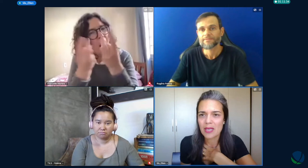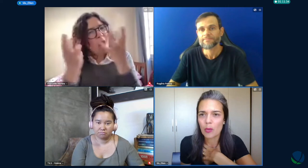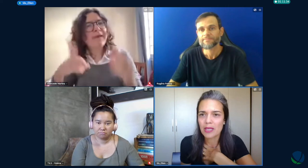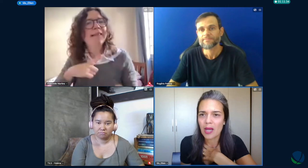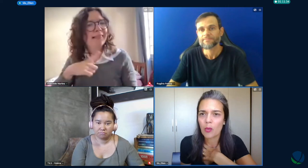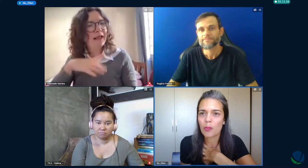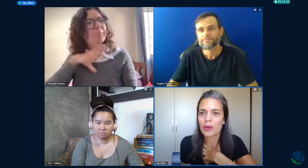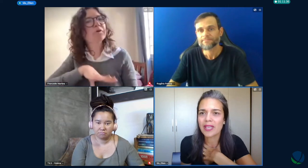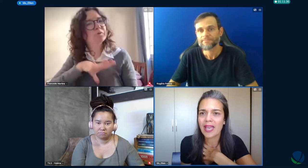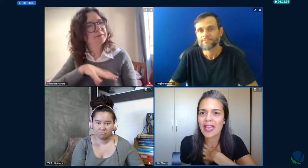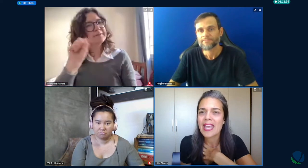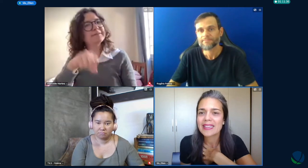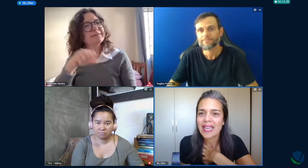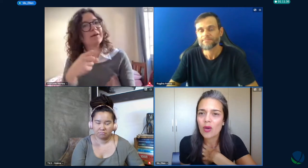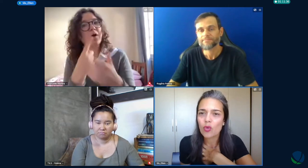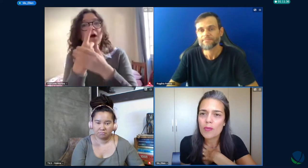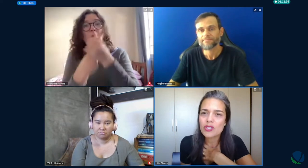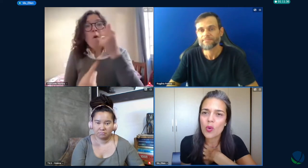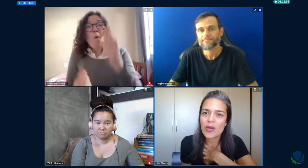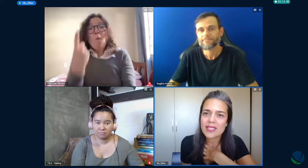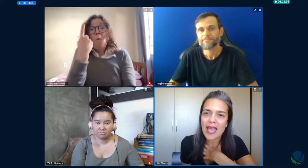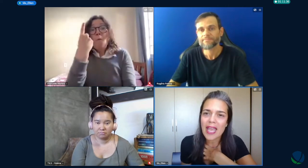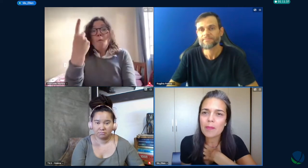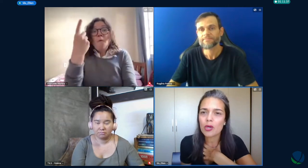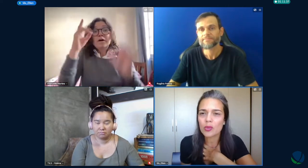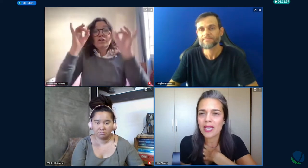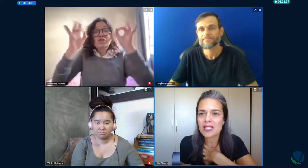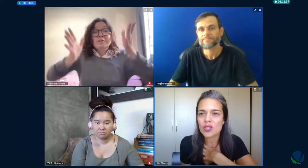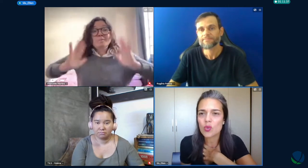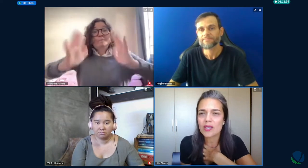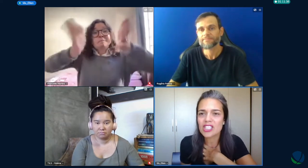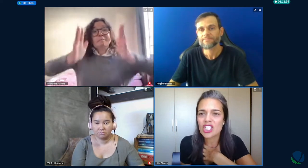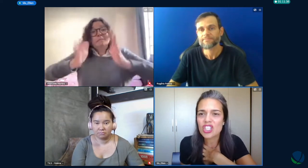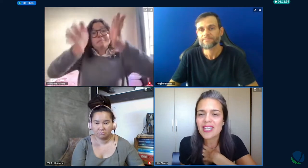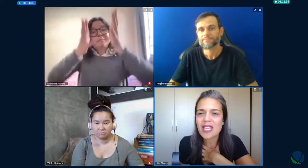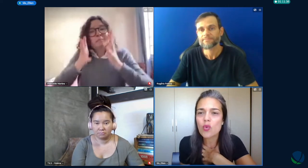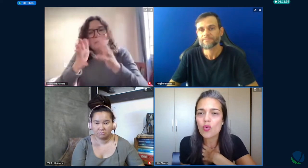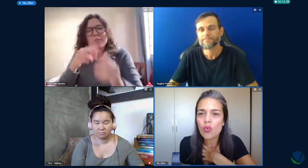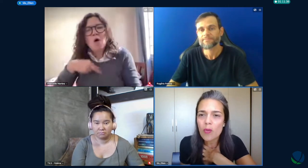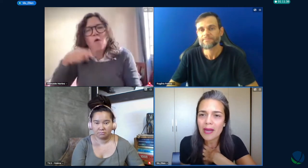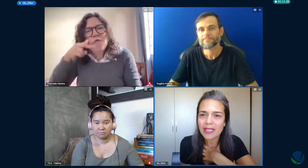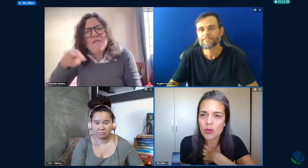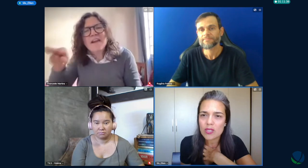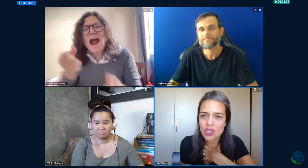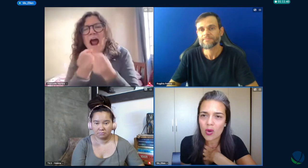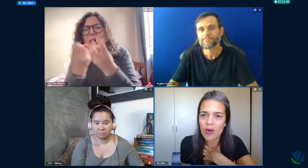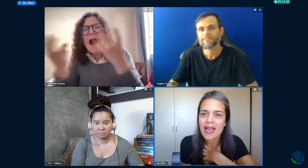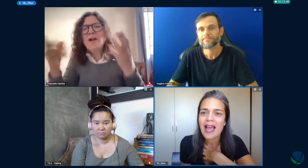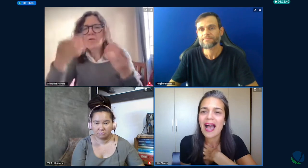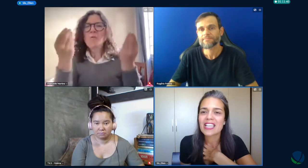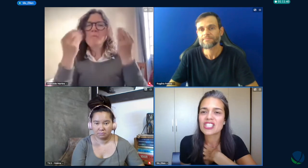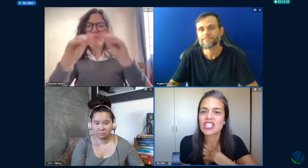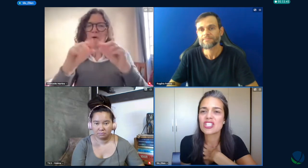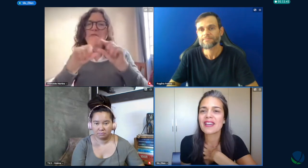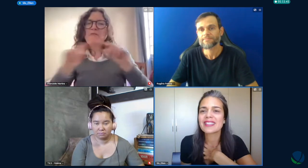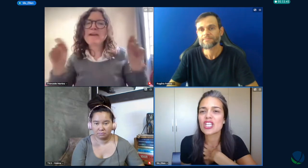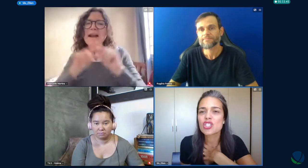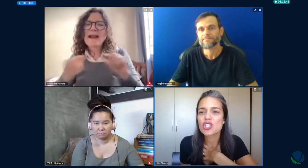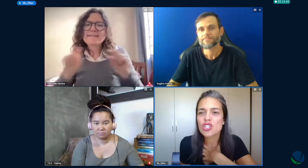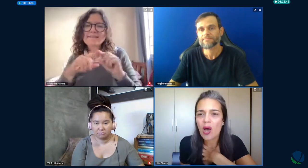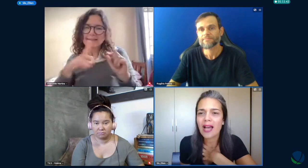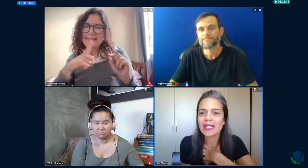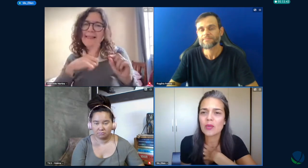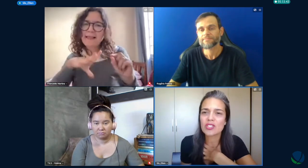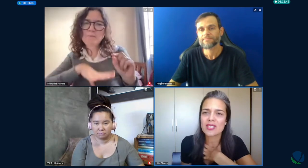É a minha opinião, porque tem algumas coisas em português. Quando a gente tem uma língua só, a gente vai